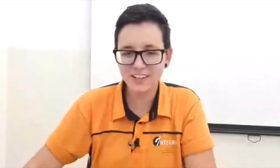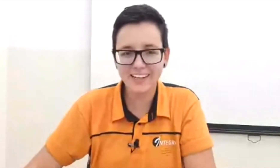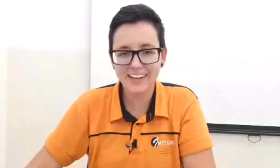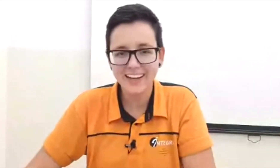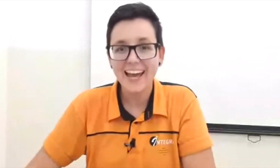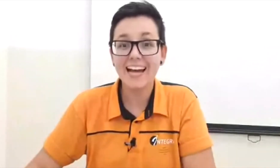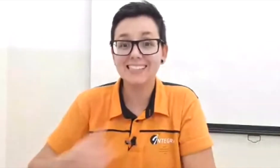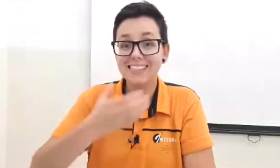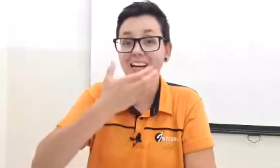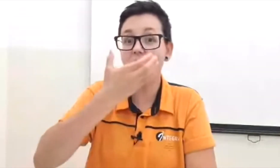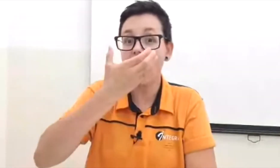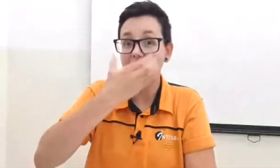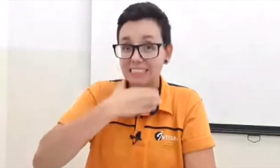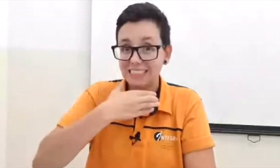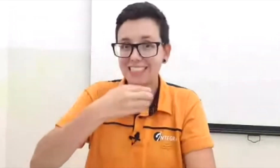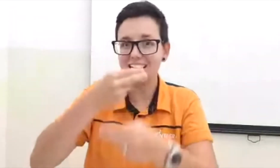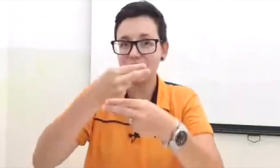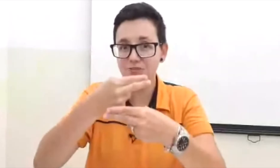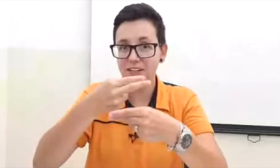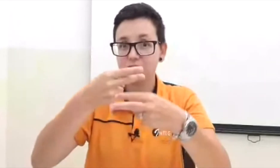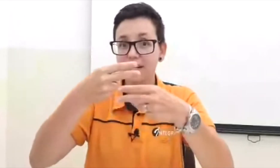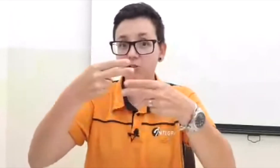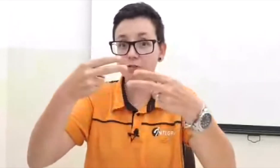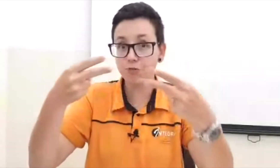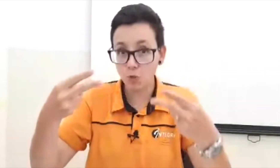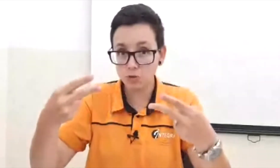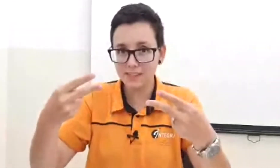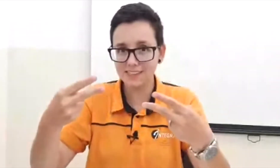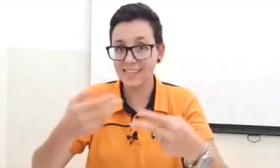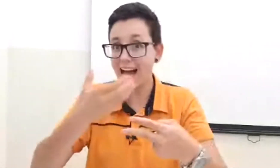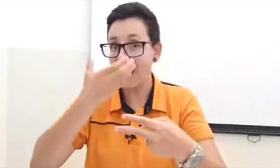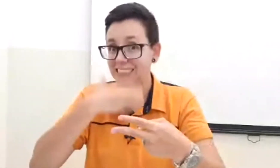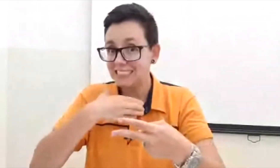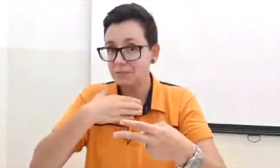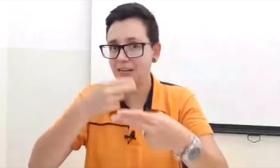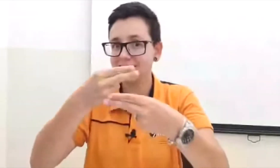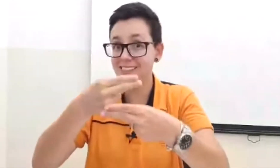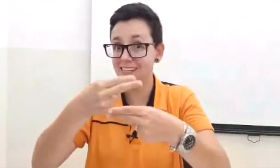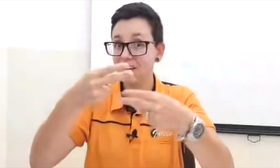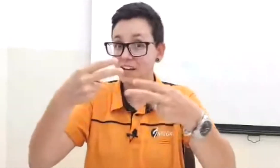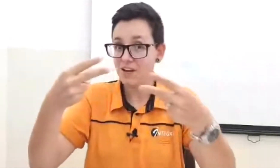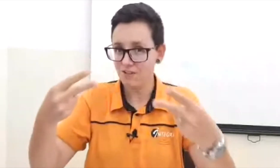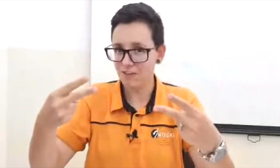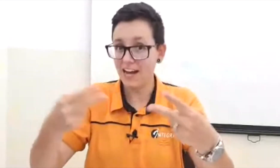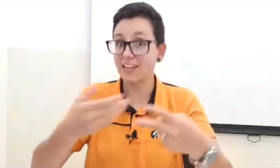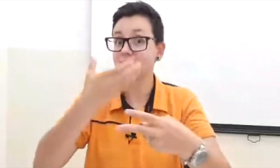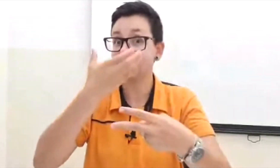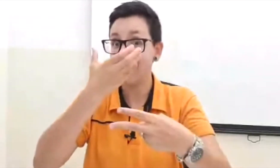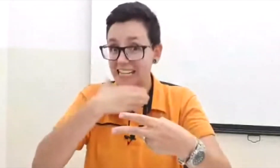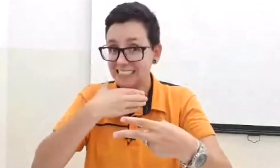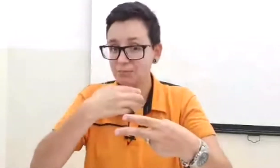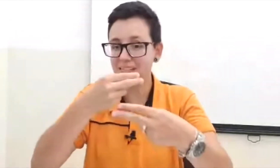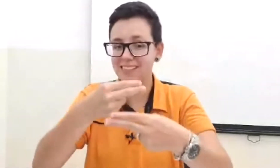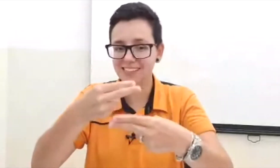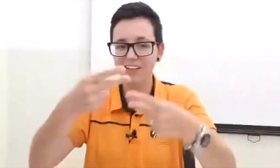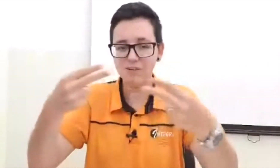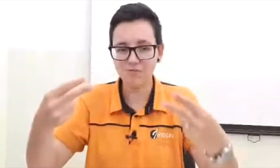aqui. É assim, ó, que a gente faz o sinal de frutas, tá? Maçã, vários. Maçã,